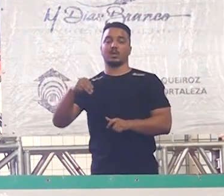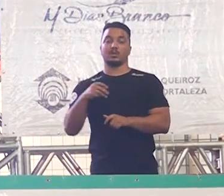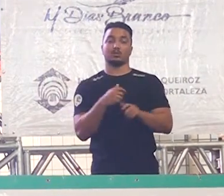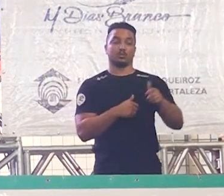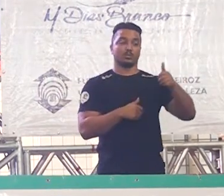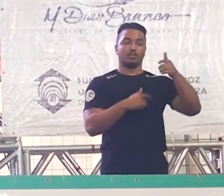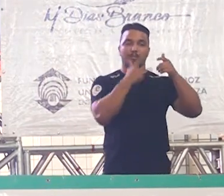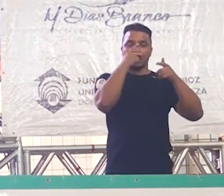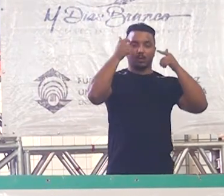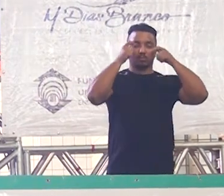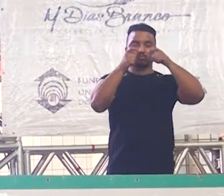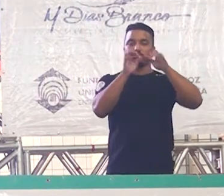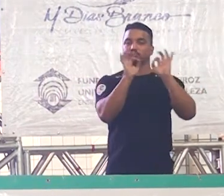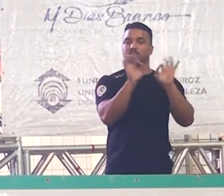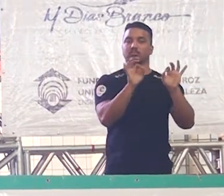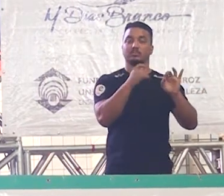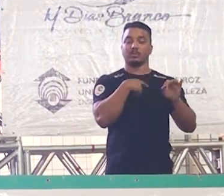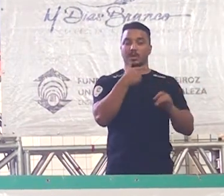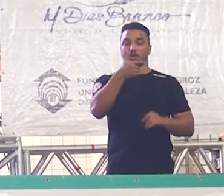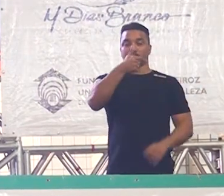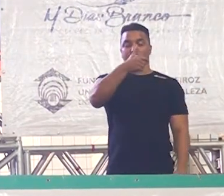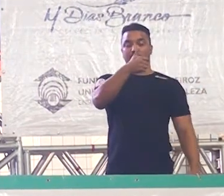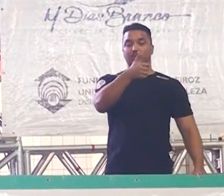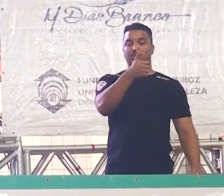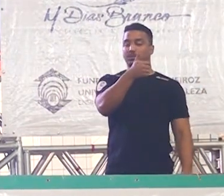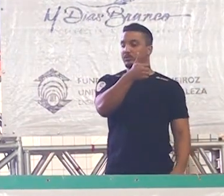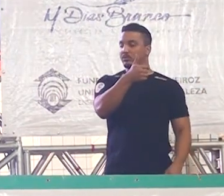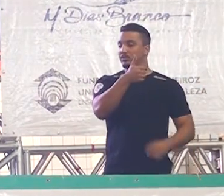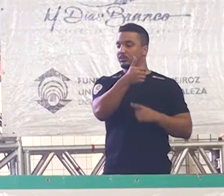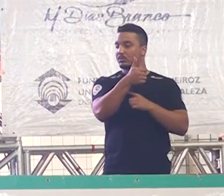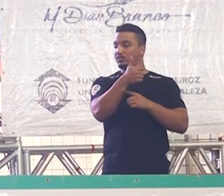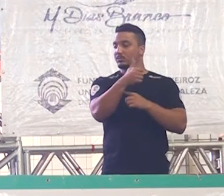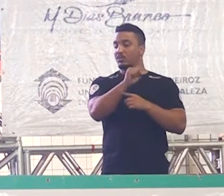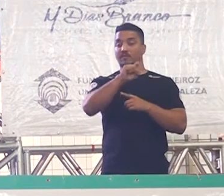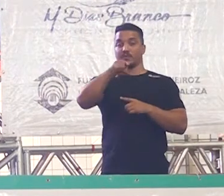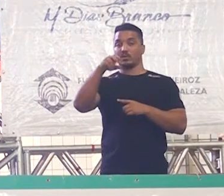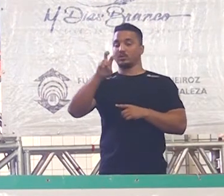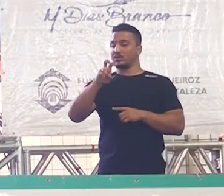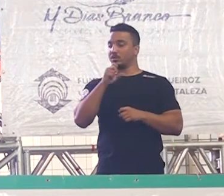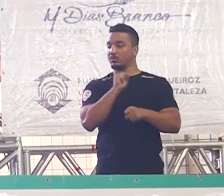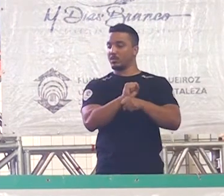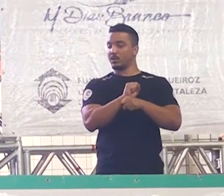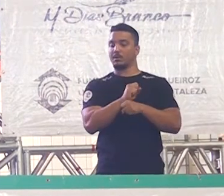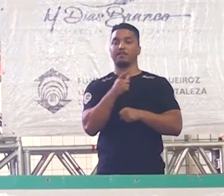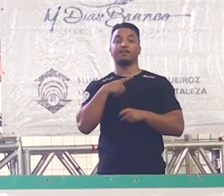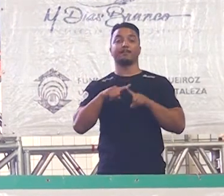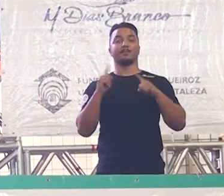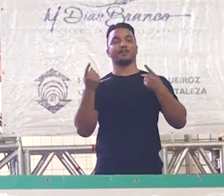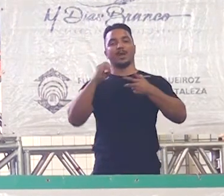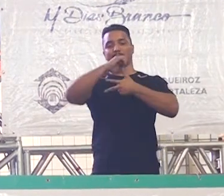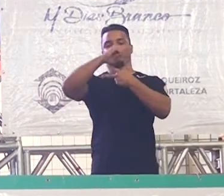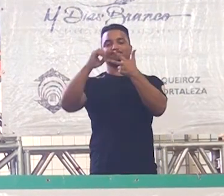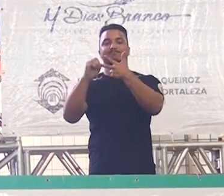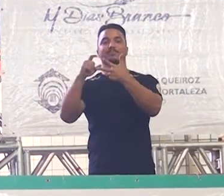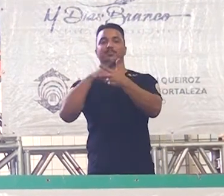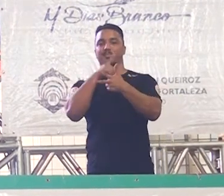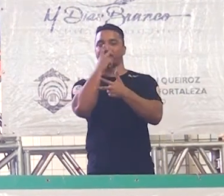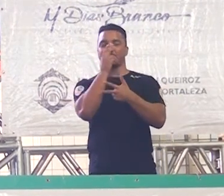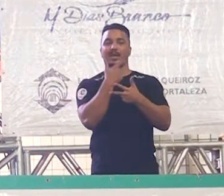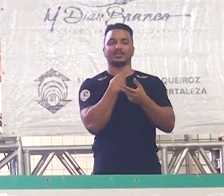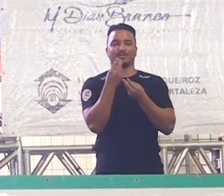desatento precisa de 22,5 só para parar. Porém, as questões do tipo Enem, elas vêm com um elemento